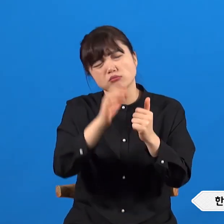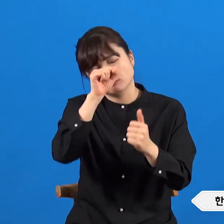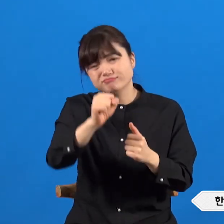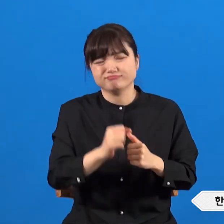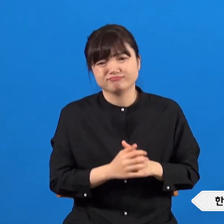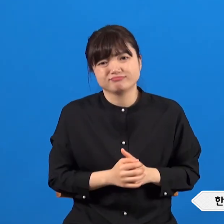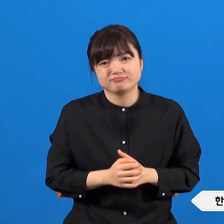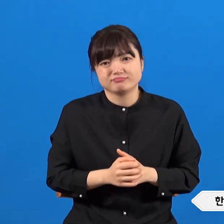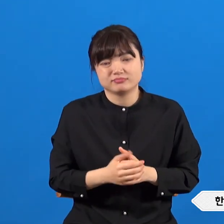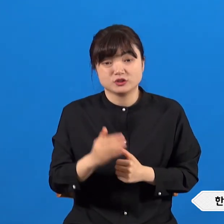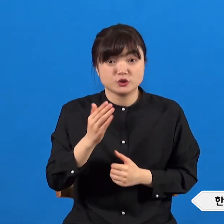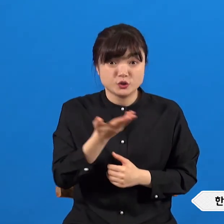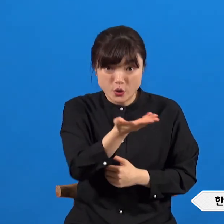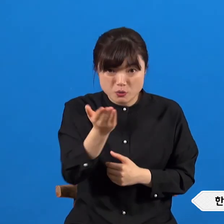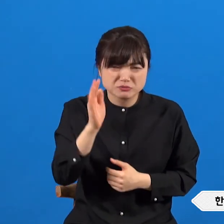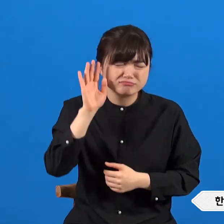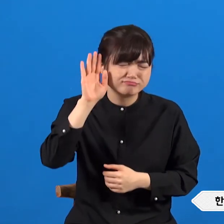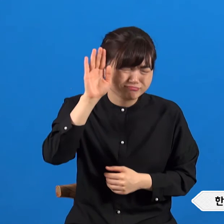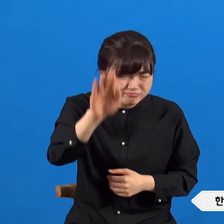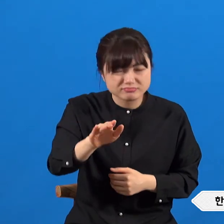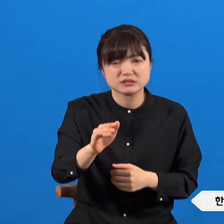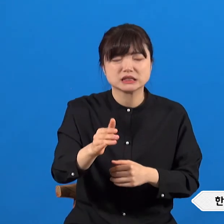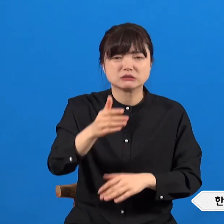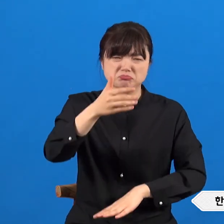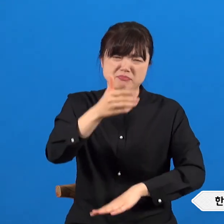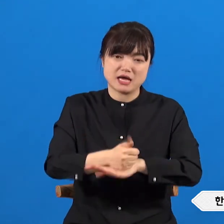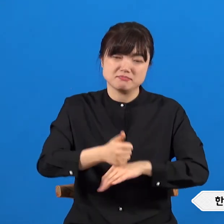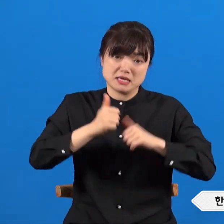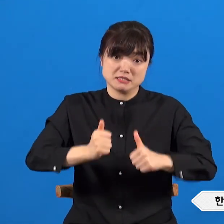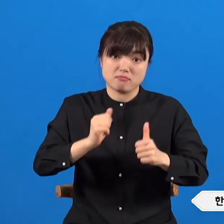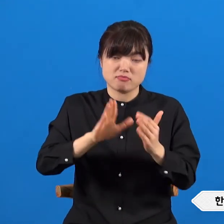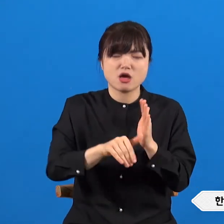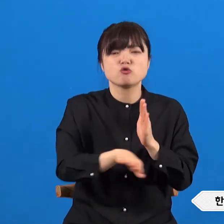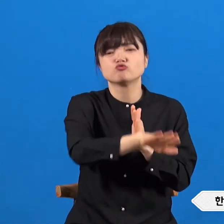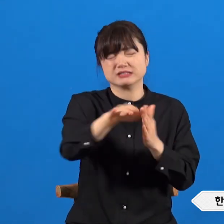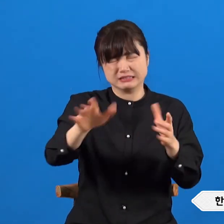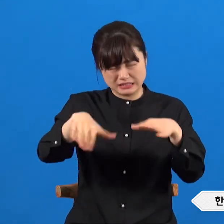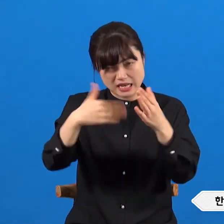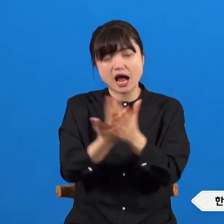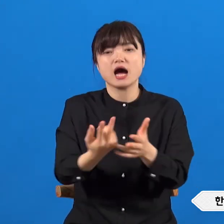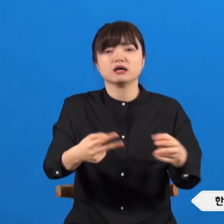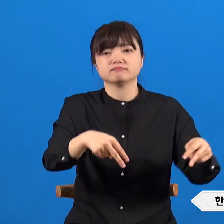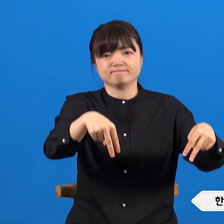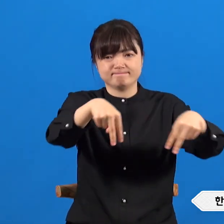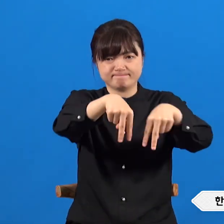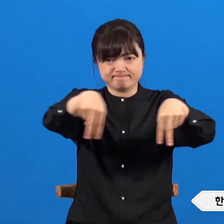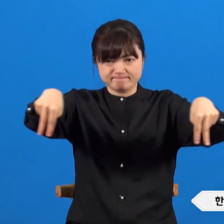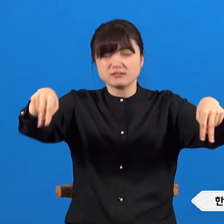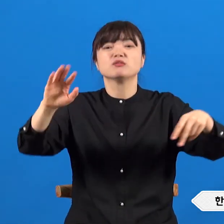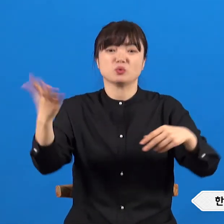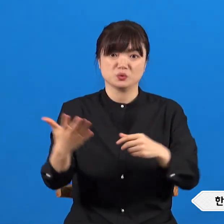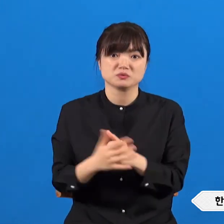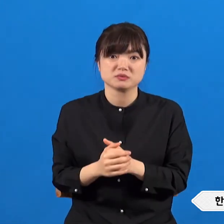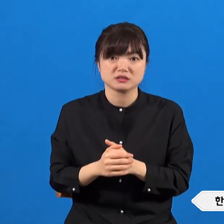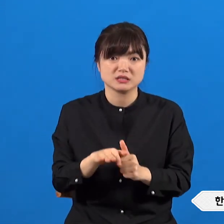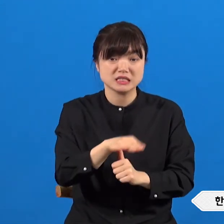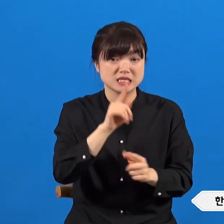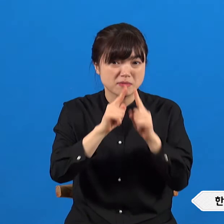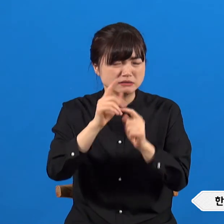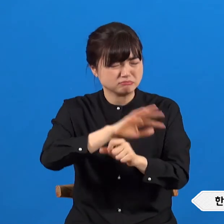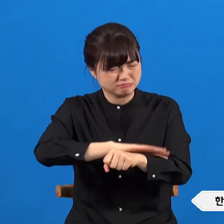여러분, 장차 최후의 심판대 앞에 우리도 다 서게 될 것입니다. 오늘 들은 말씀이